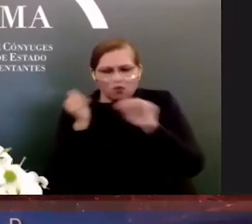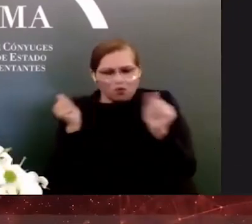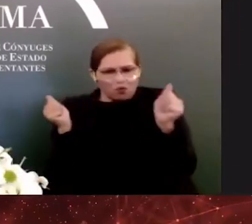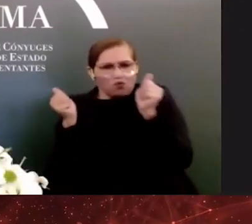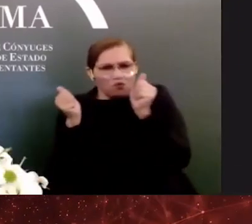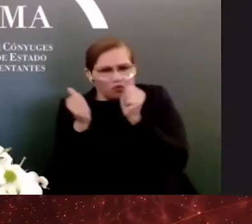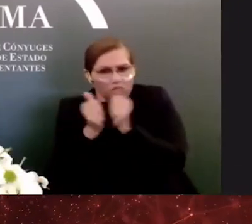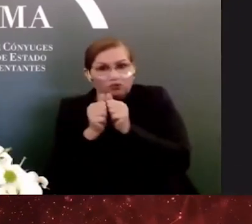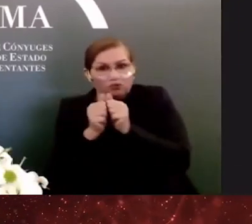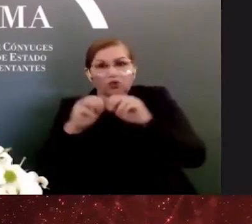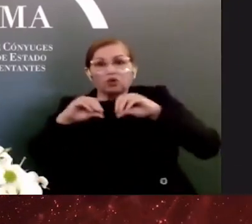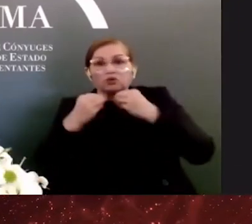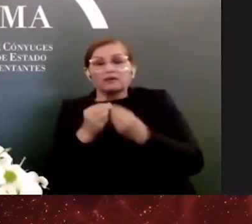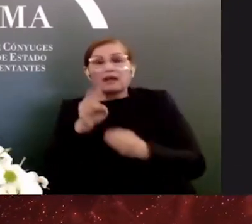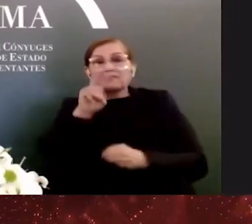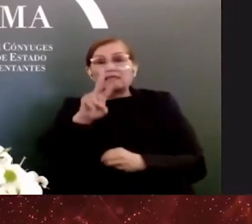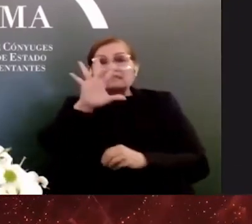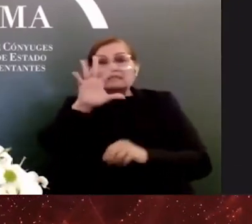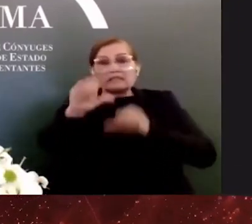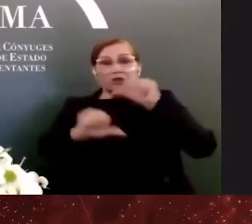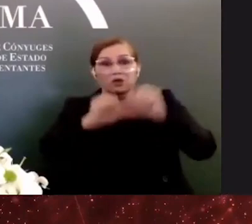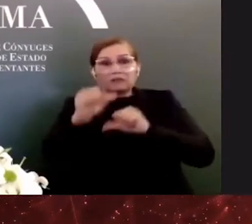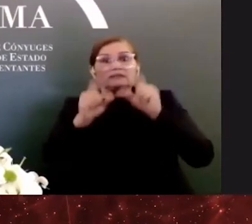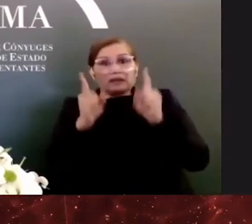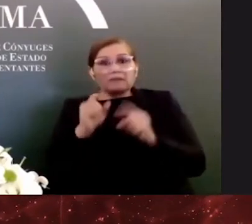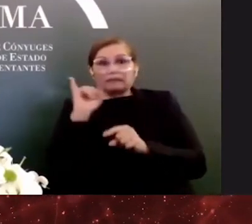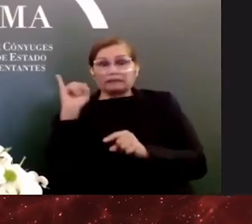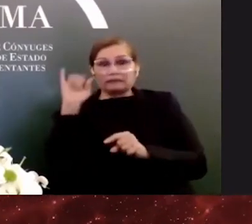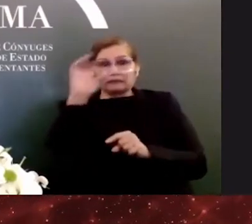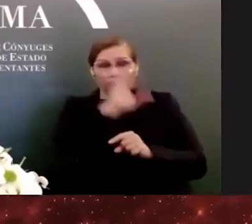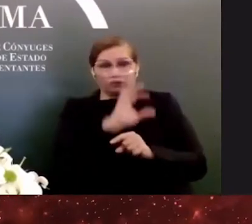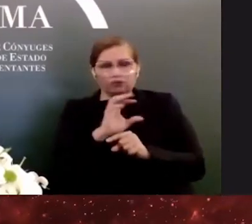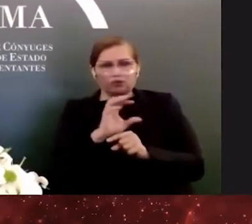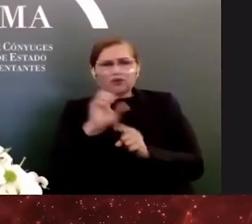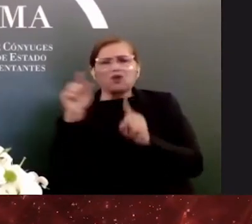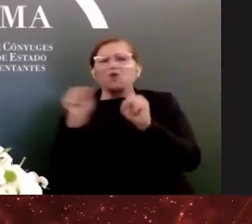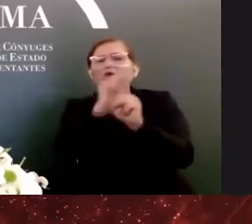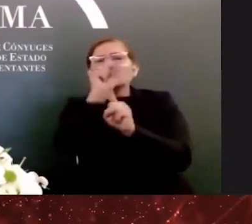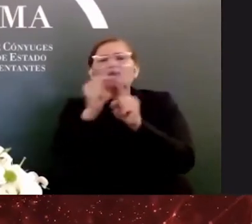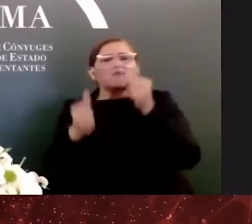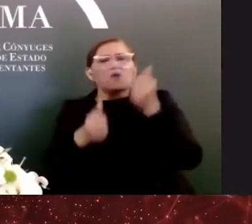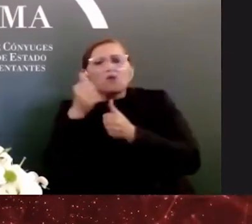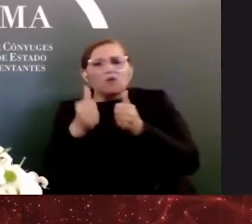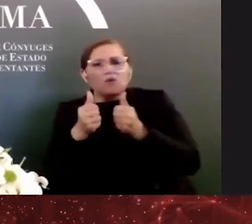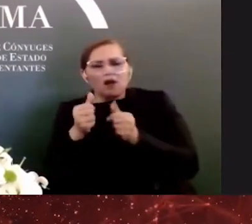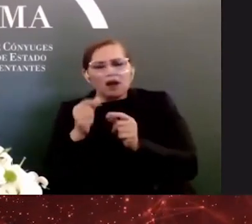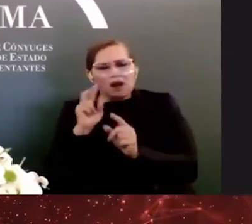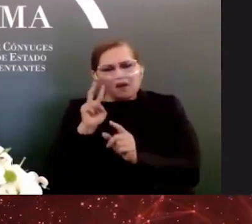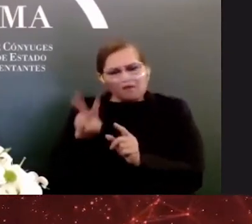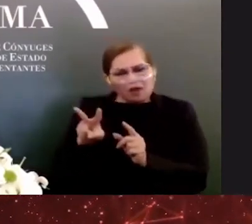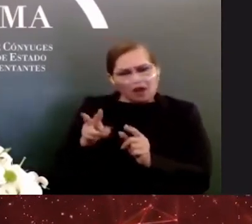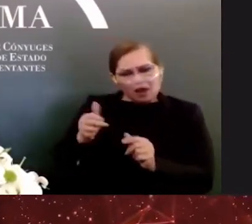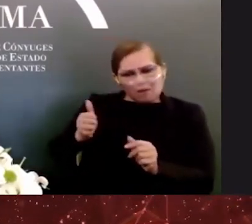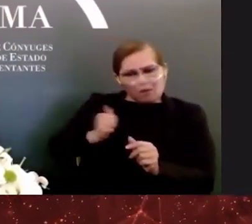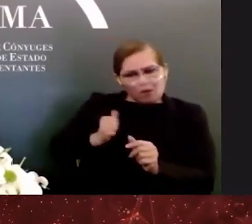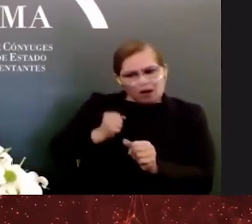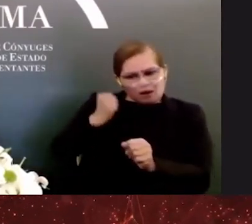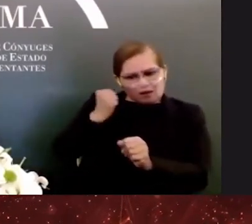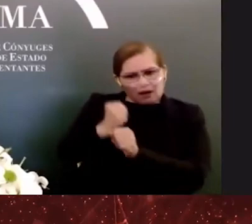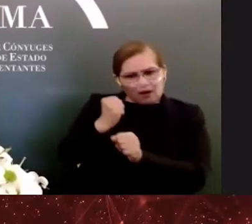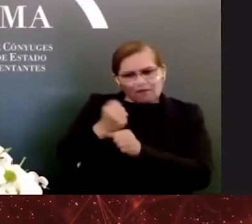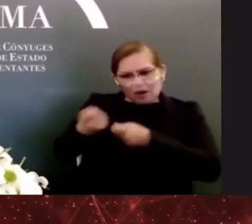junto con 25 organizaciones e instituciones, con el objetivo de destacar la labor de las mujeres